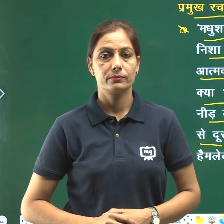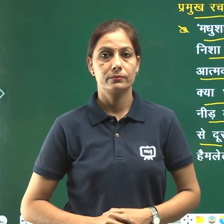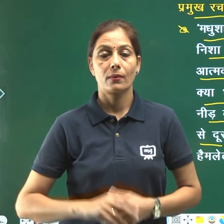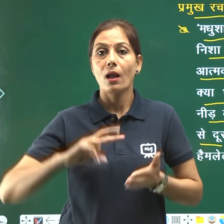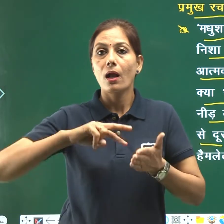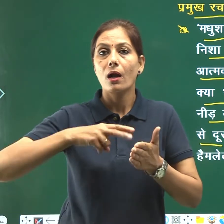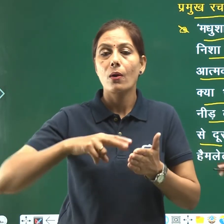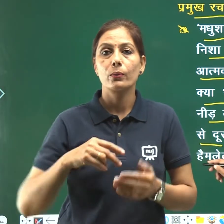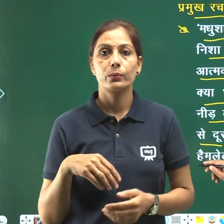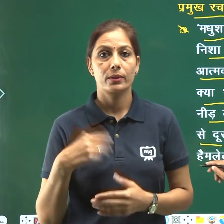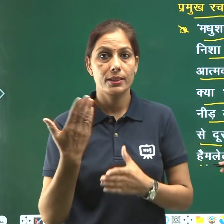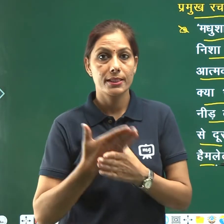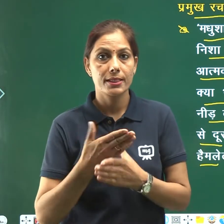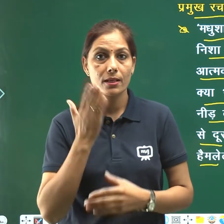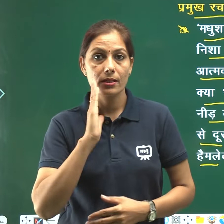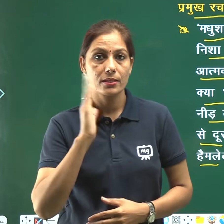अनुवाद की हुई रचनाएं